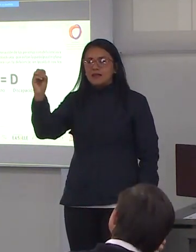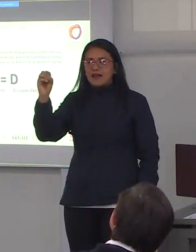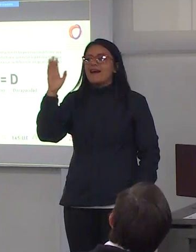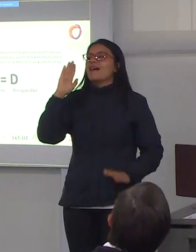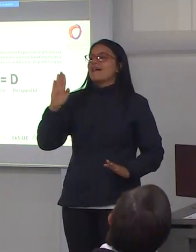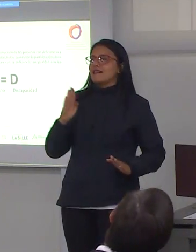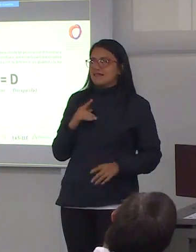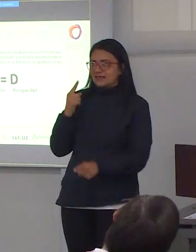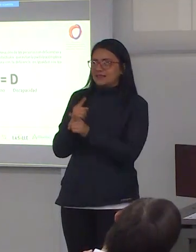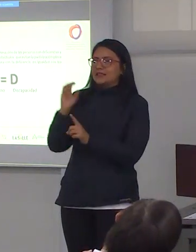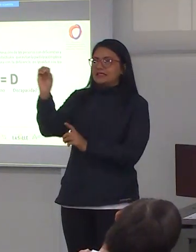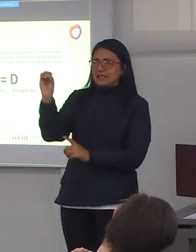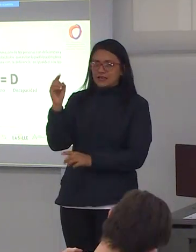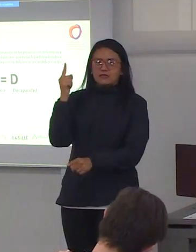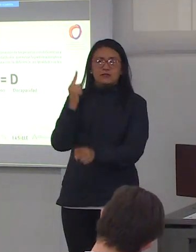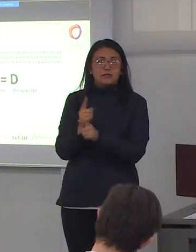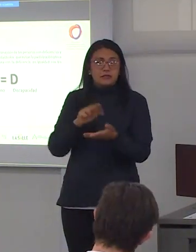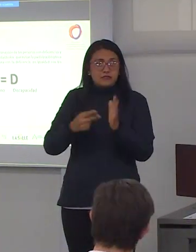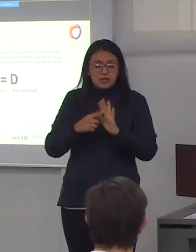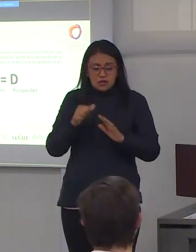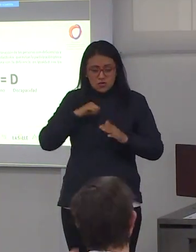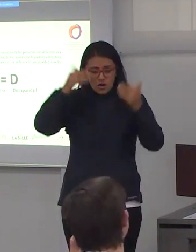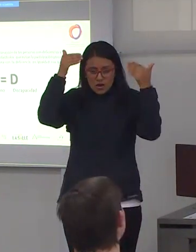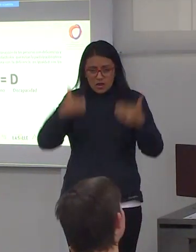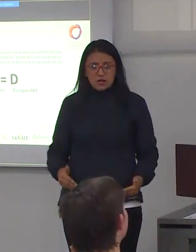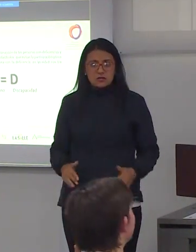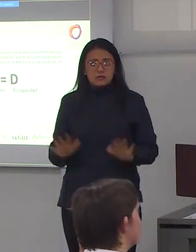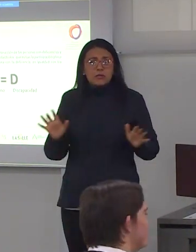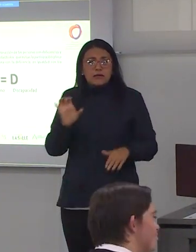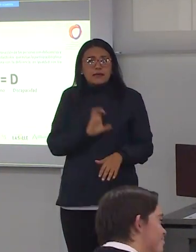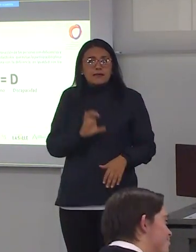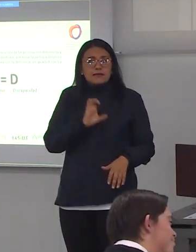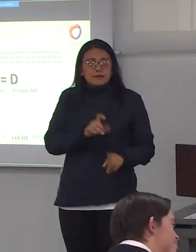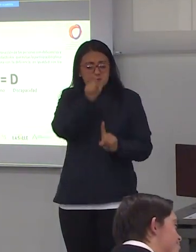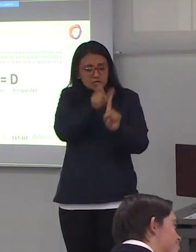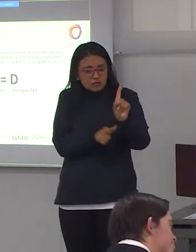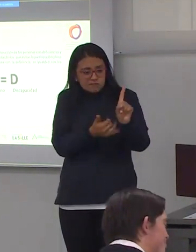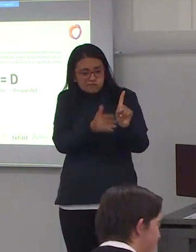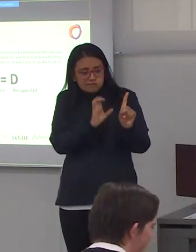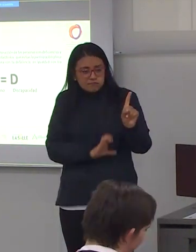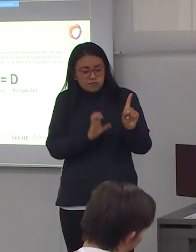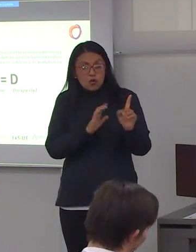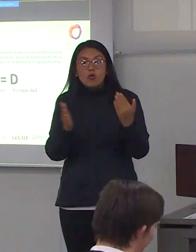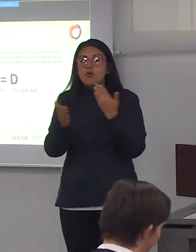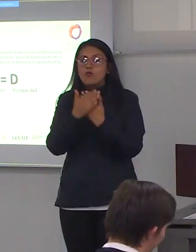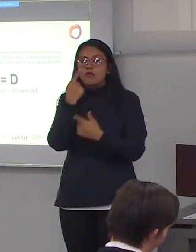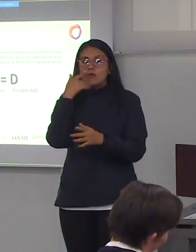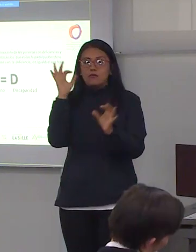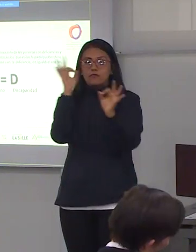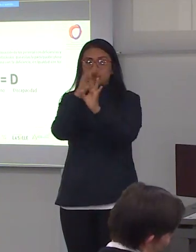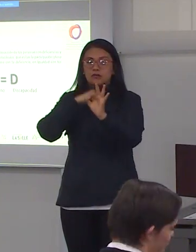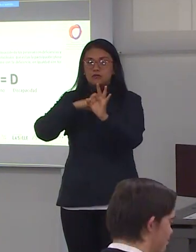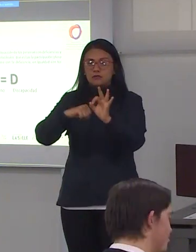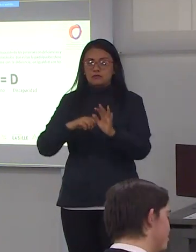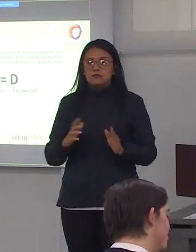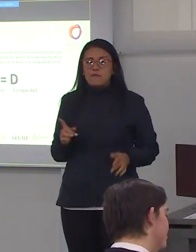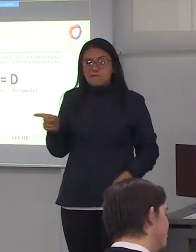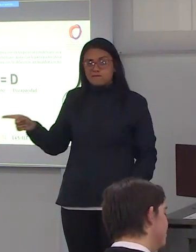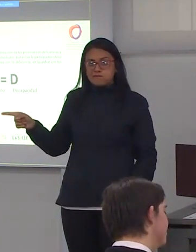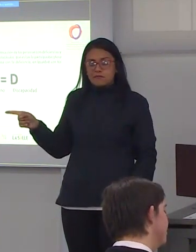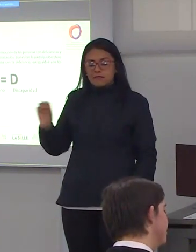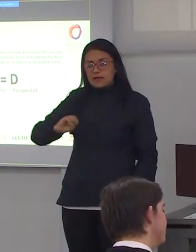atentos entonces no hay discapacidad solo están las características de la persona ojo enfoque de derechos ahí está